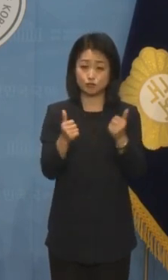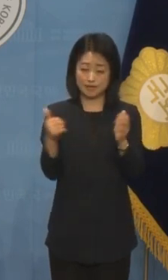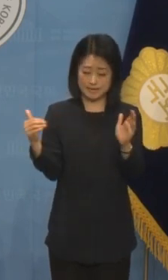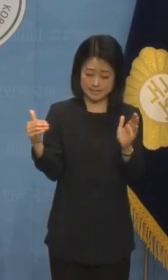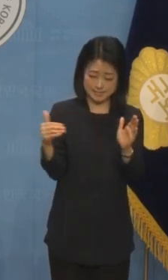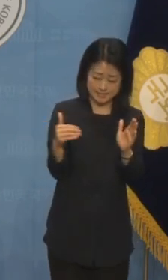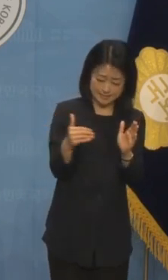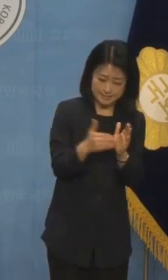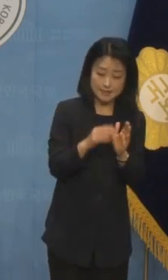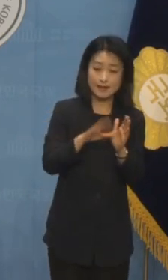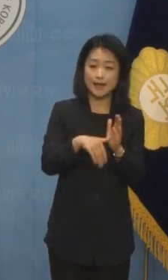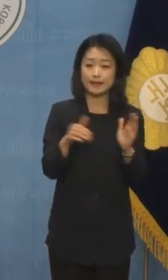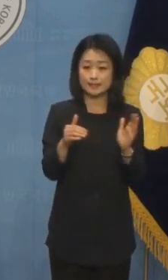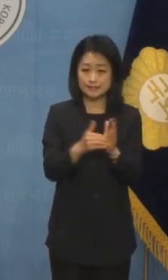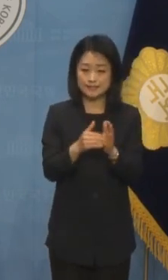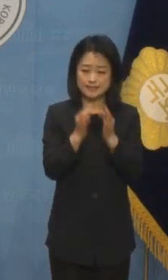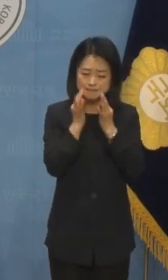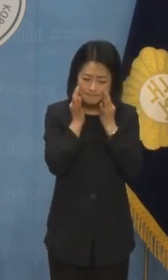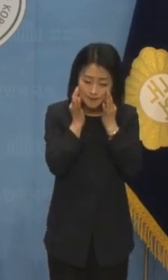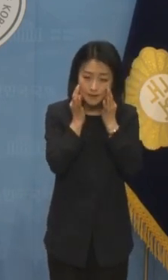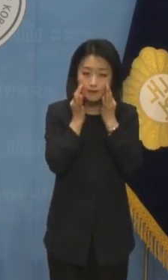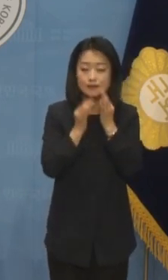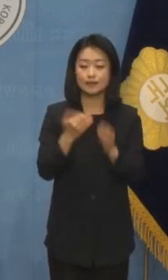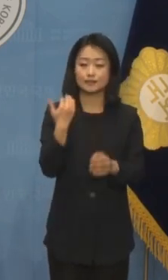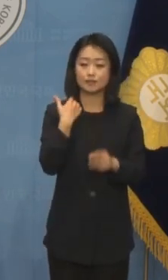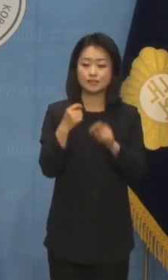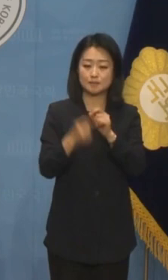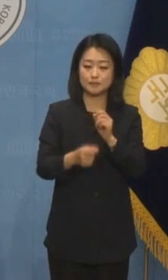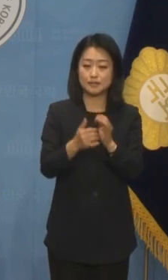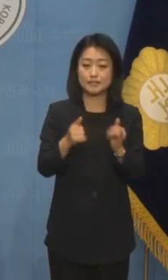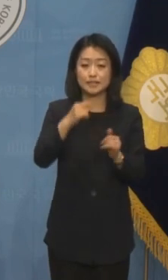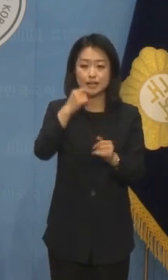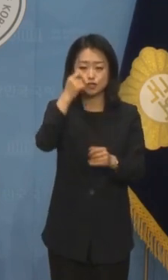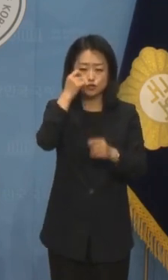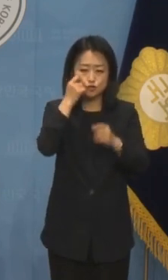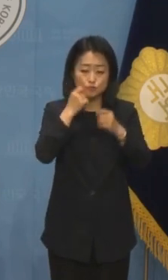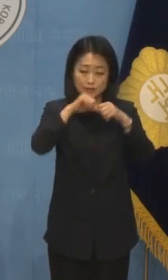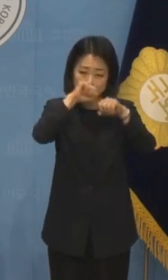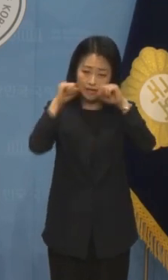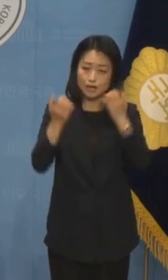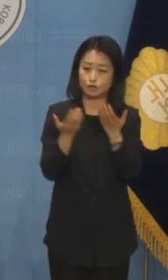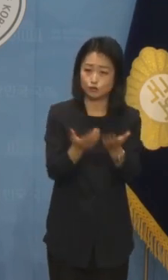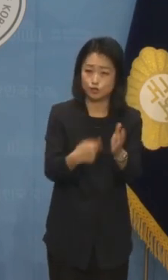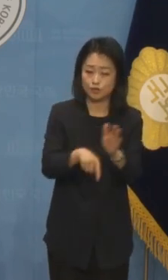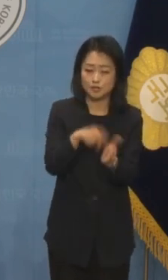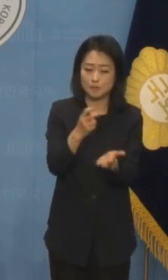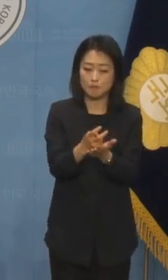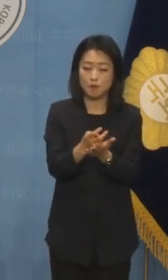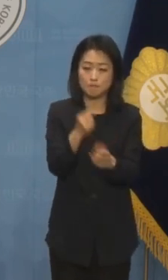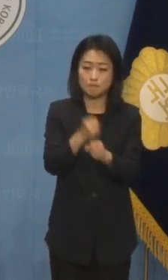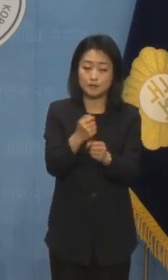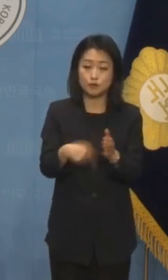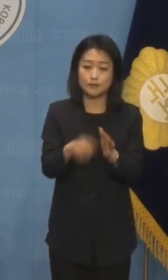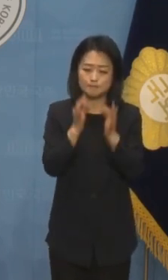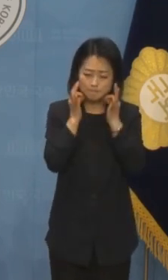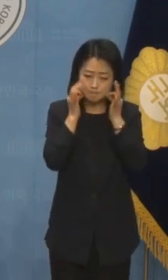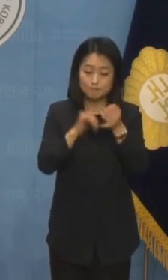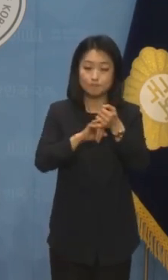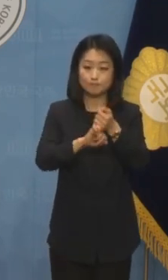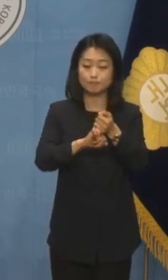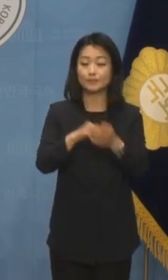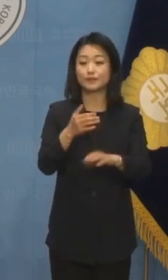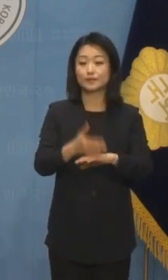마지막 날까지 반드시 전세 사기 피해자들의 눈물을 닦아줄 수 있도록 모든 입법적인 노력을 다할 것입니다.